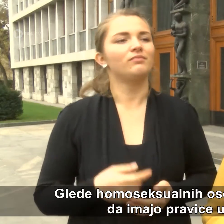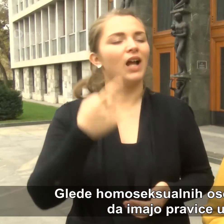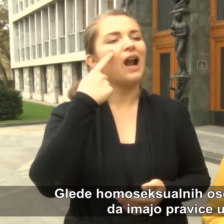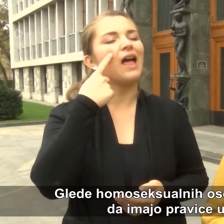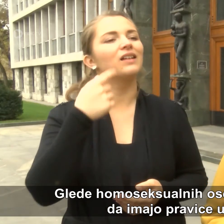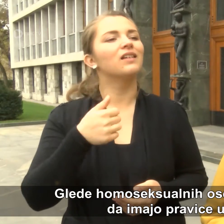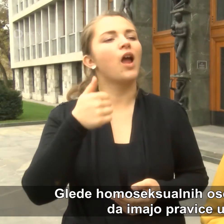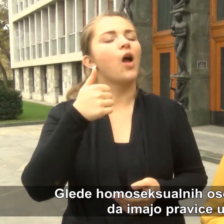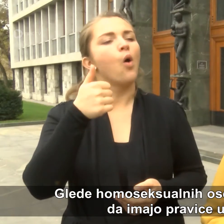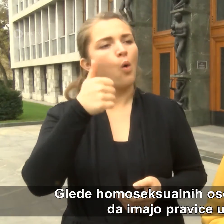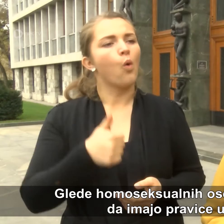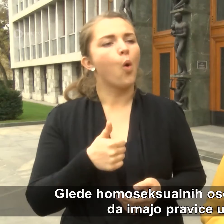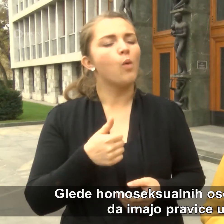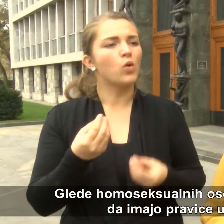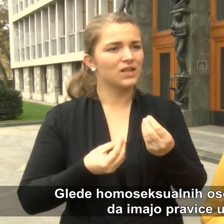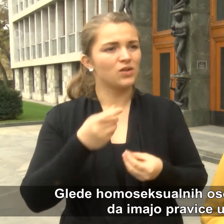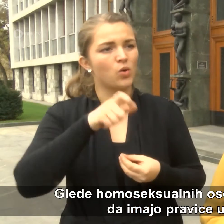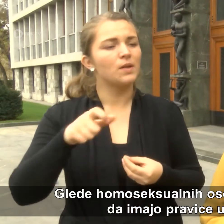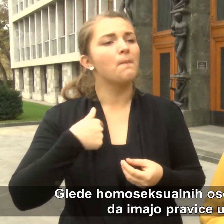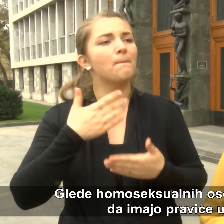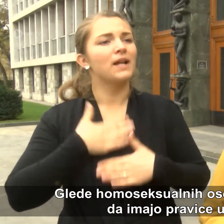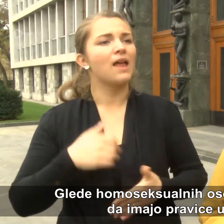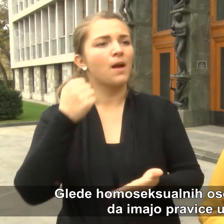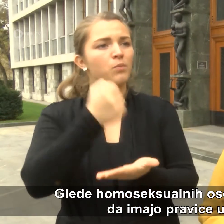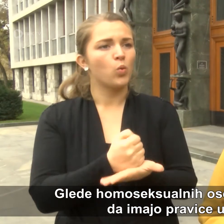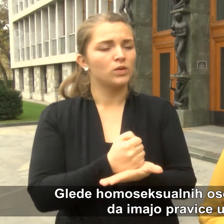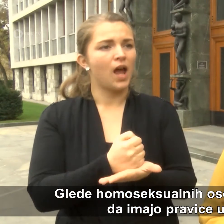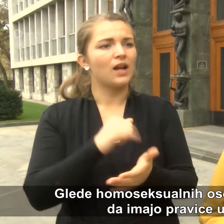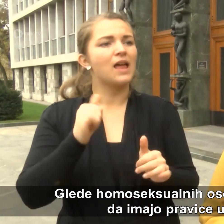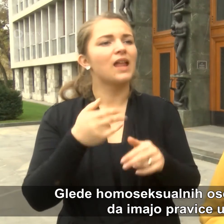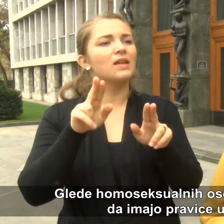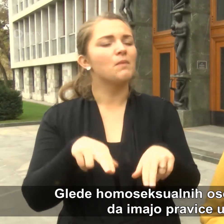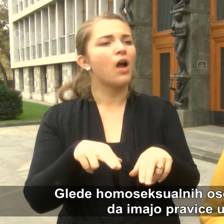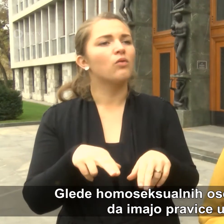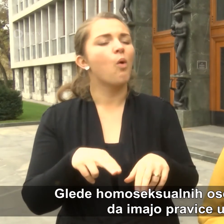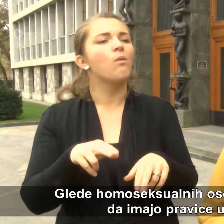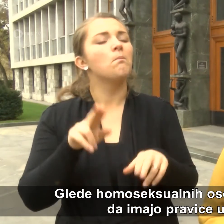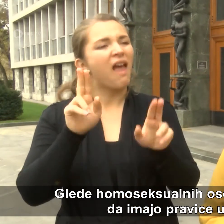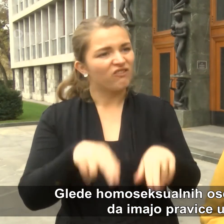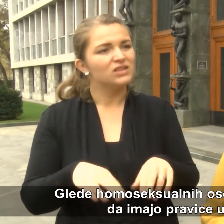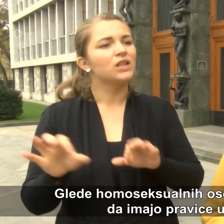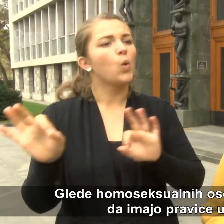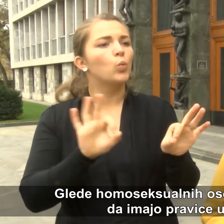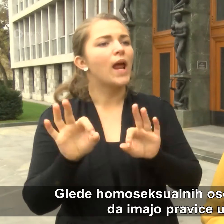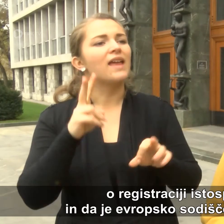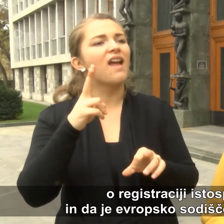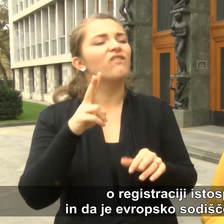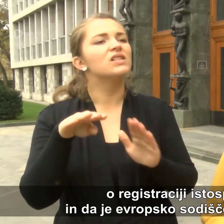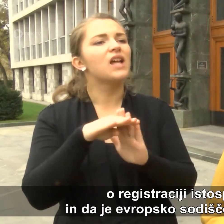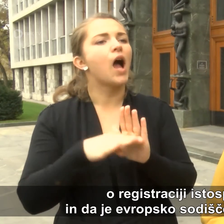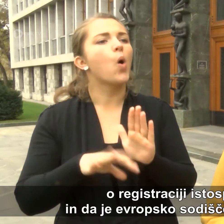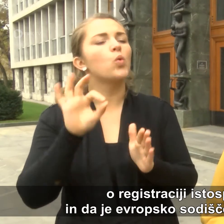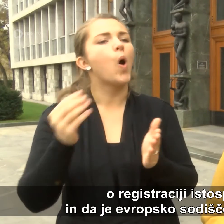Glede homoseksualnih oseb pa bi rada poudarila, da imajo pravice urejene v zakonu